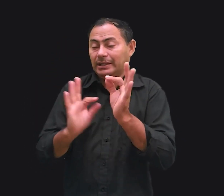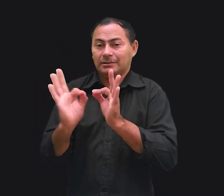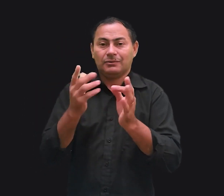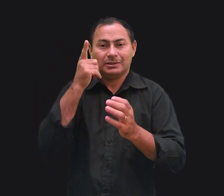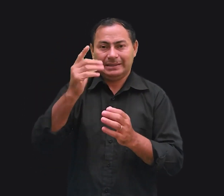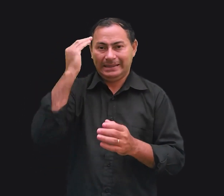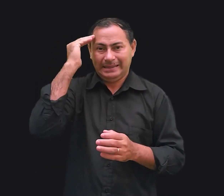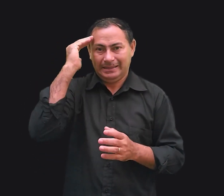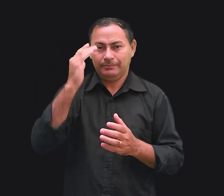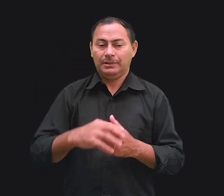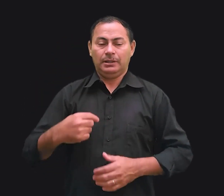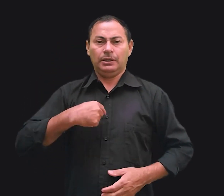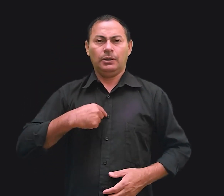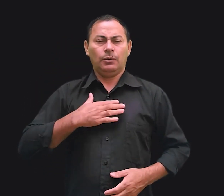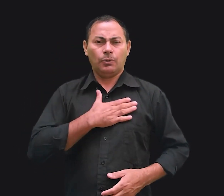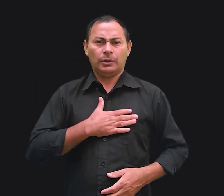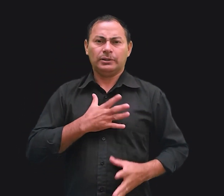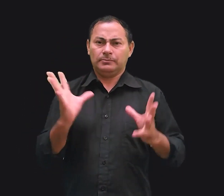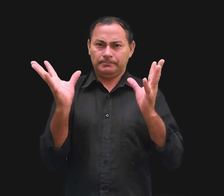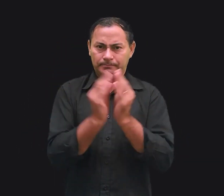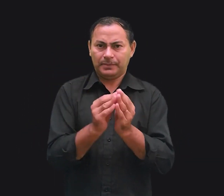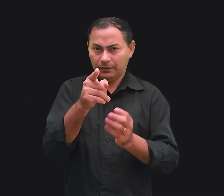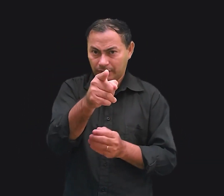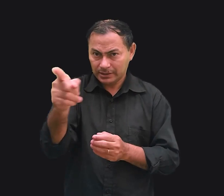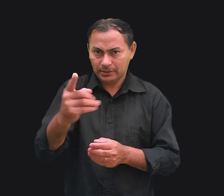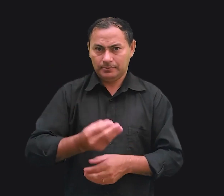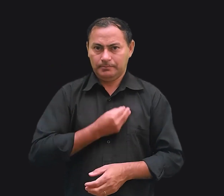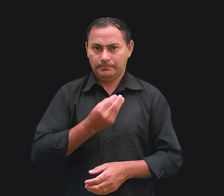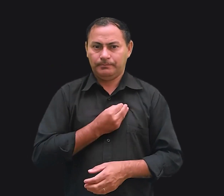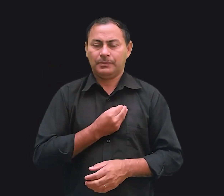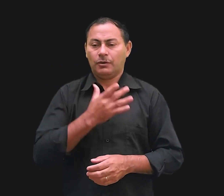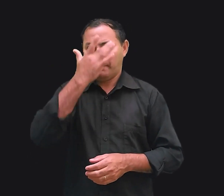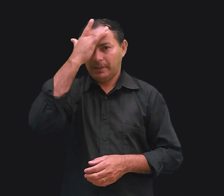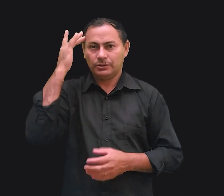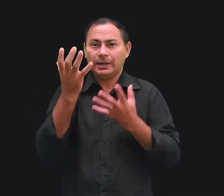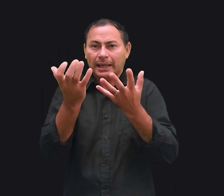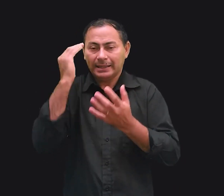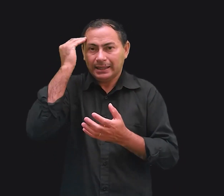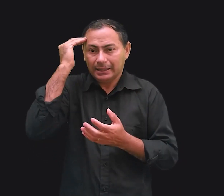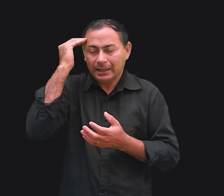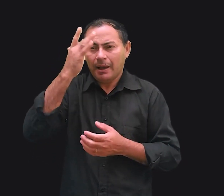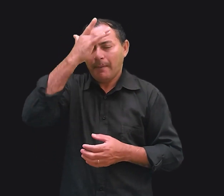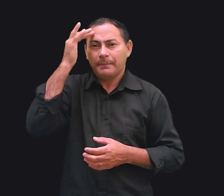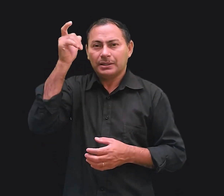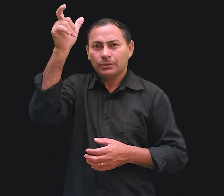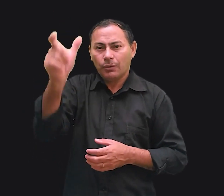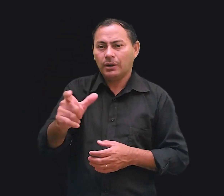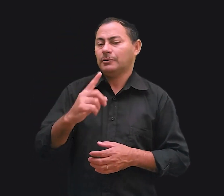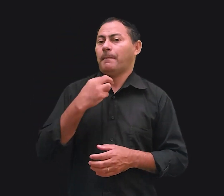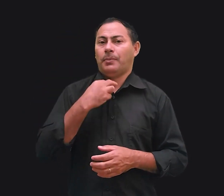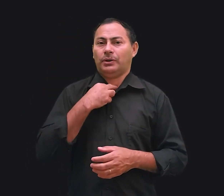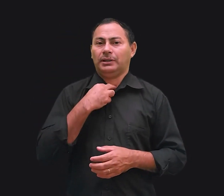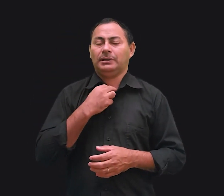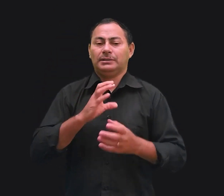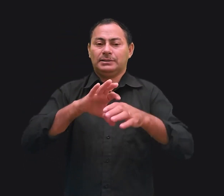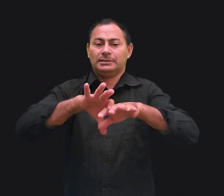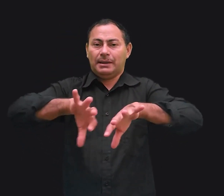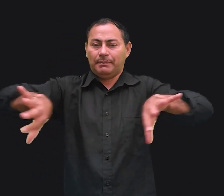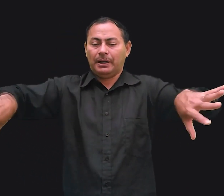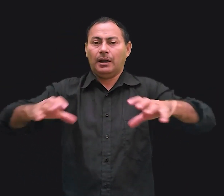com ninguém. Eu gostaria de concluir dizendo que, se você está vivendo com alguém e quer entender essa pessoa, não poderá